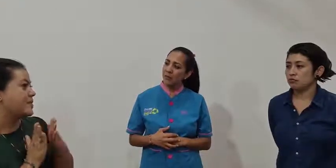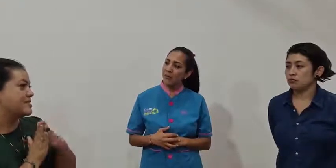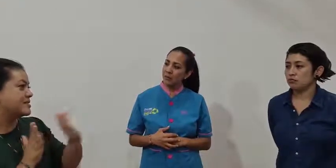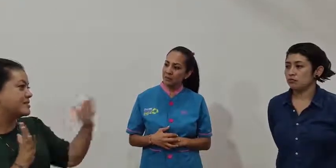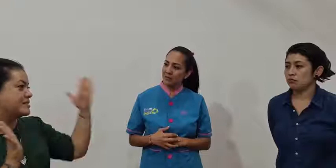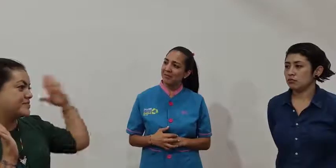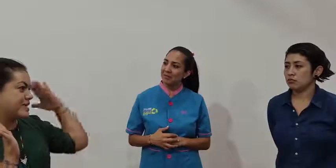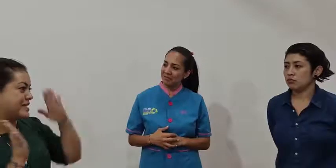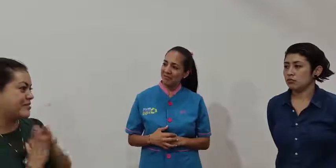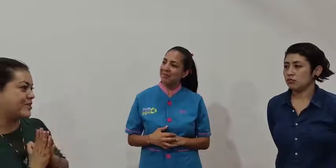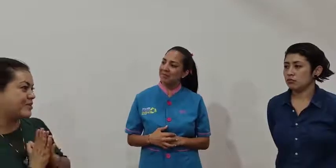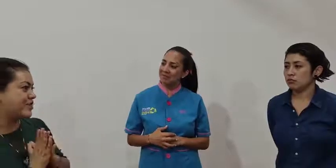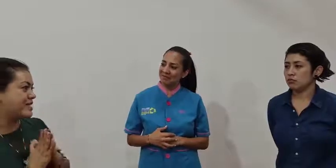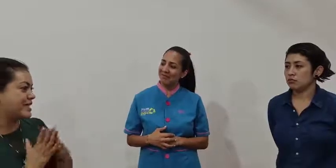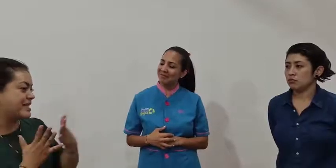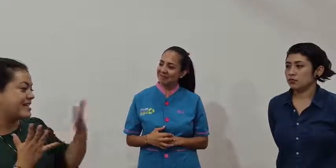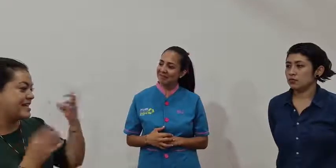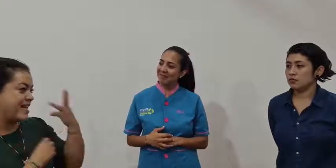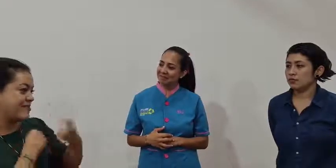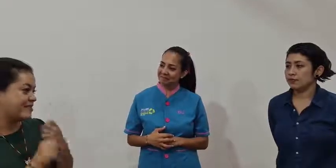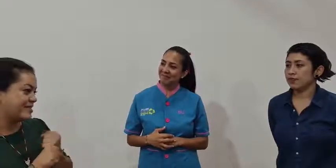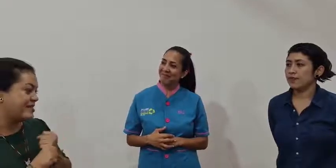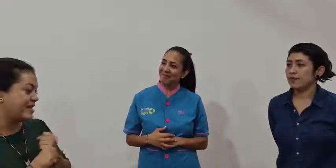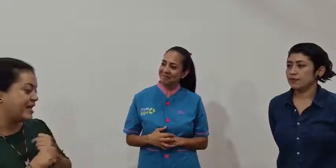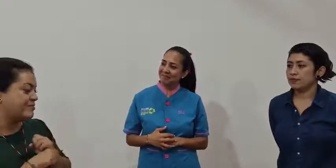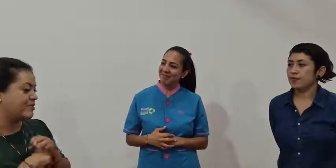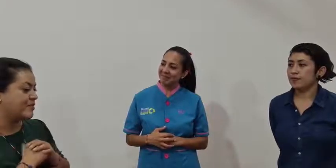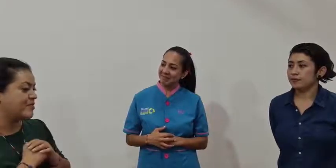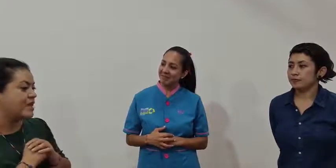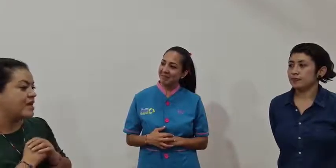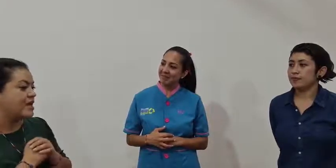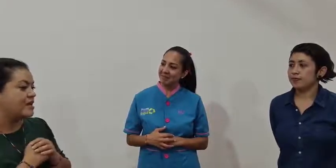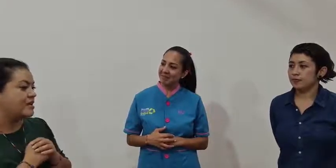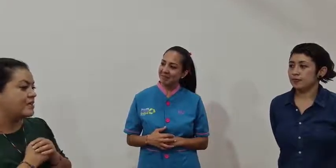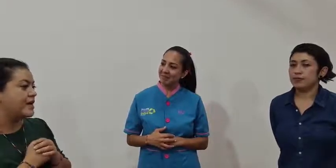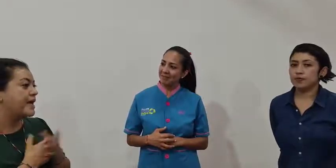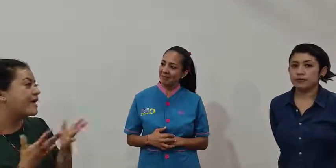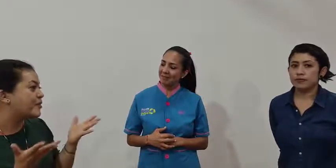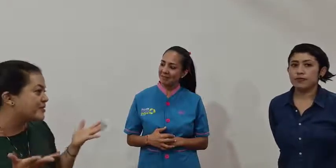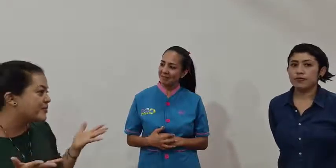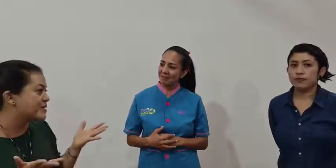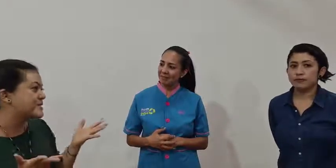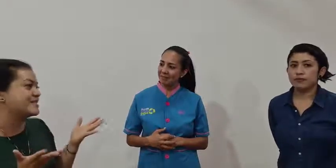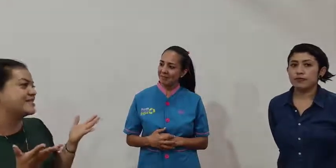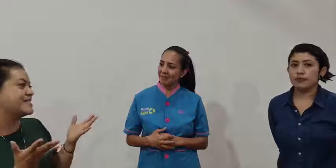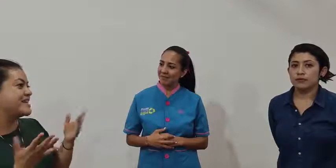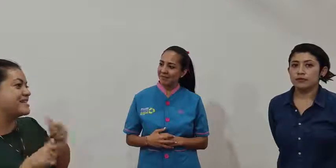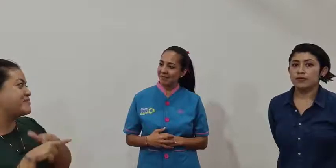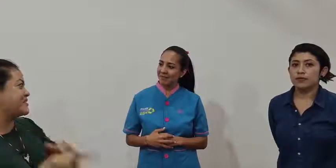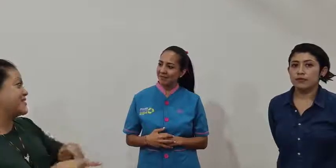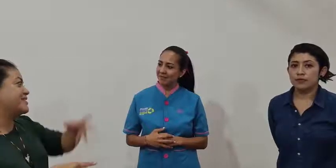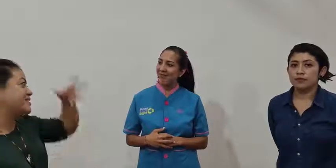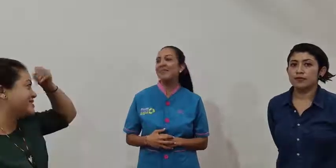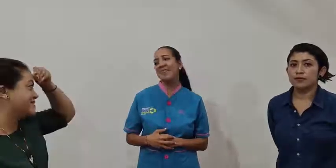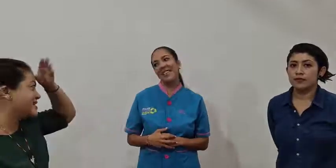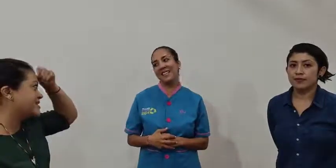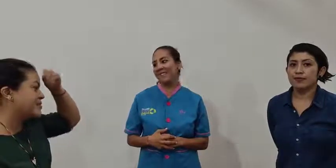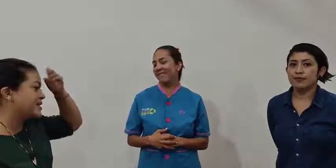más tiempo, ¿no? Más de 3 años, digamos. Pero pues sigues aprendiendo, sigues